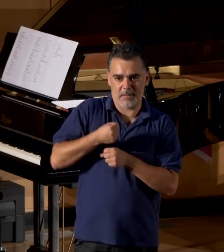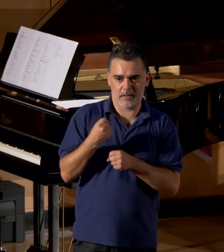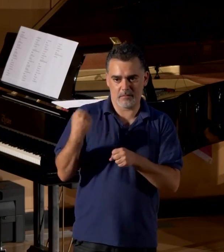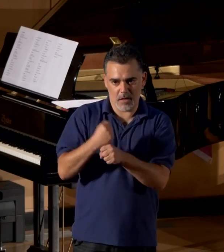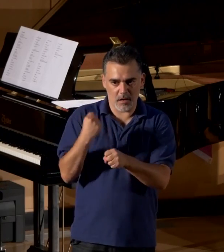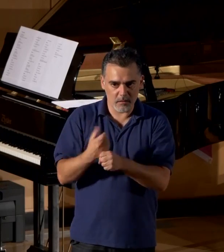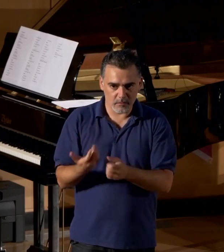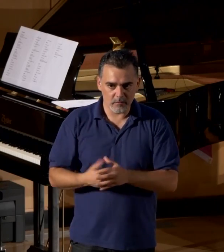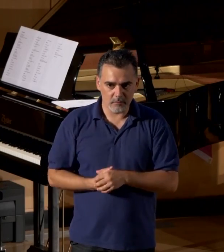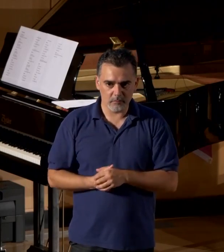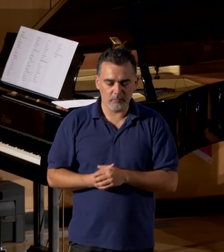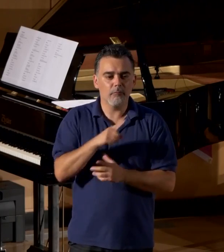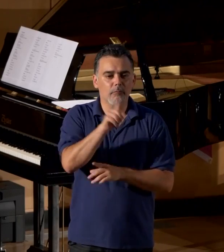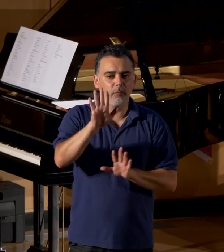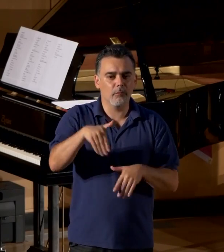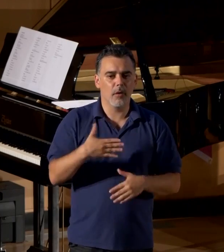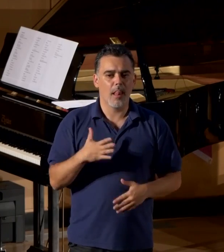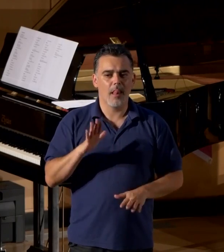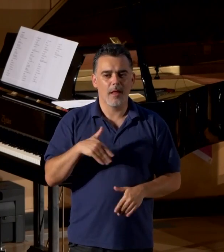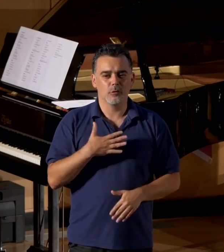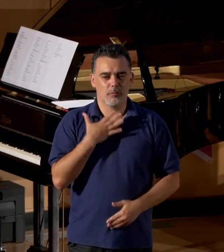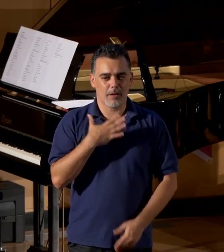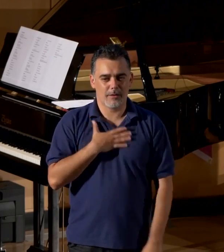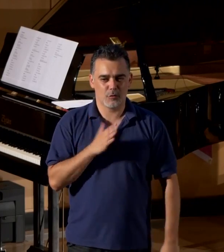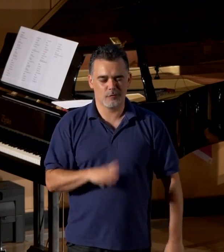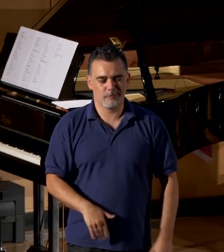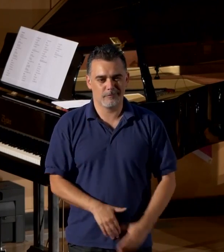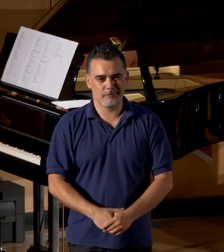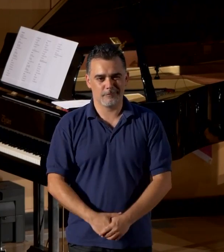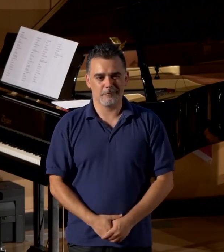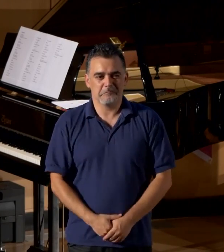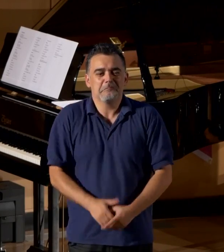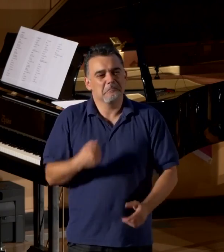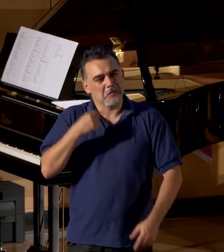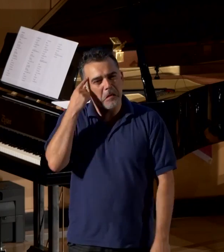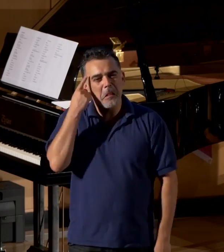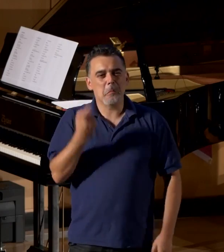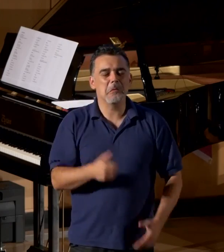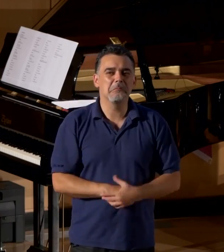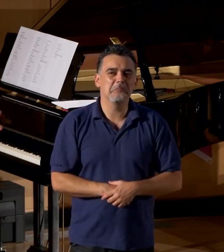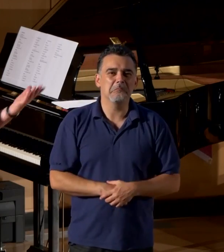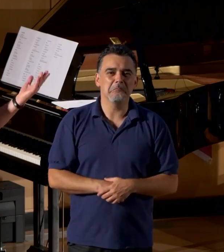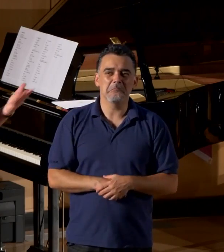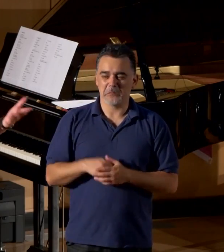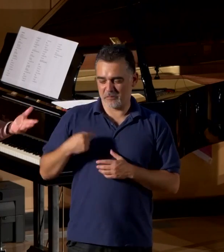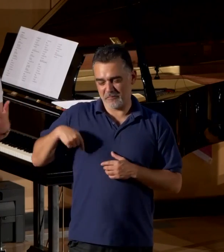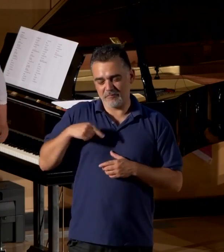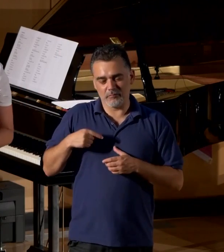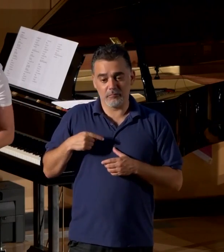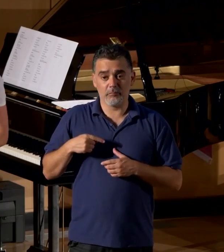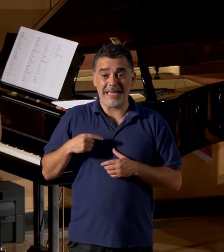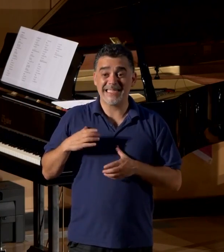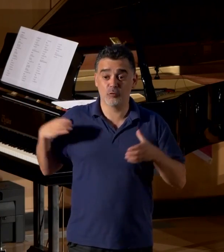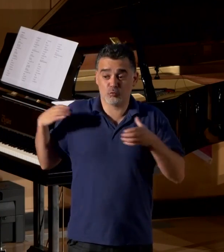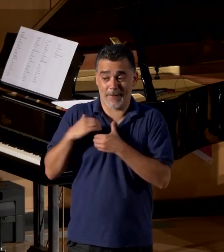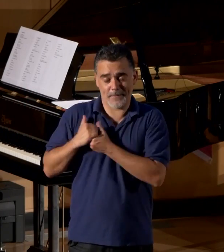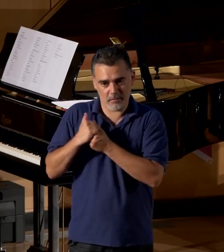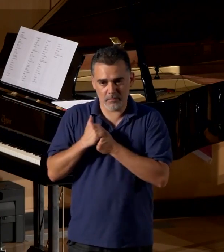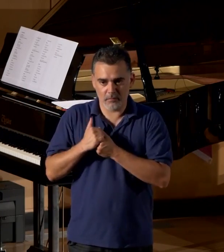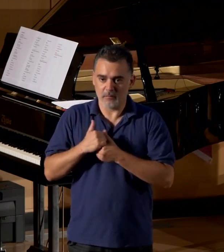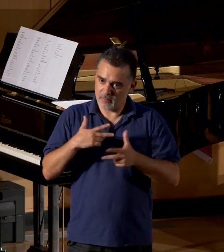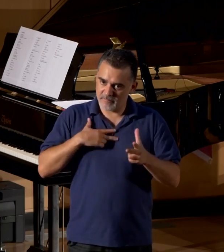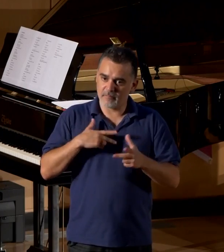Und lassen Sie sich überraschen oder lasst euch überraschen. Ich glaube, da ist uns gemeinsam, weil das ist ja wirklich ein gemeinsames Produkt,